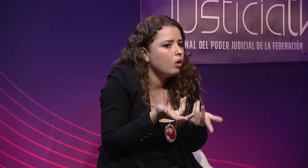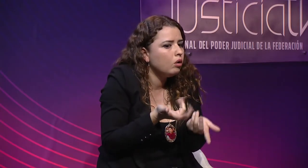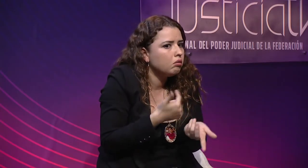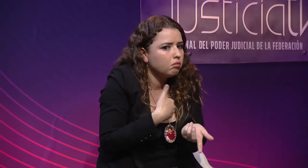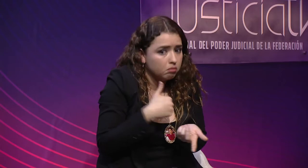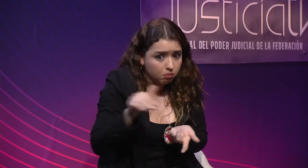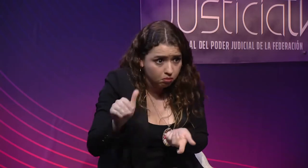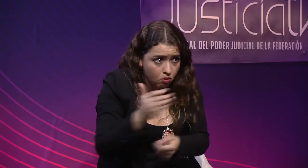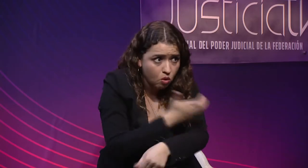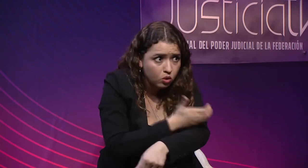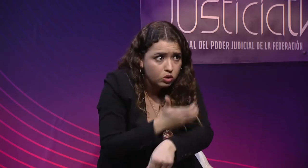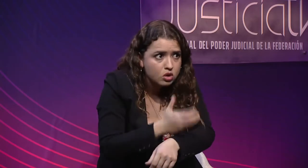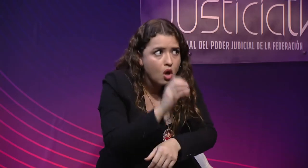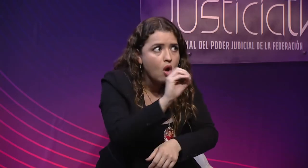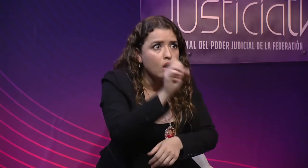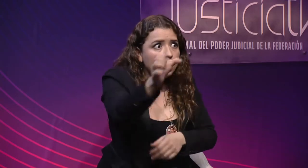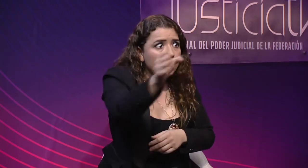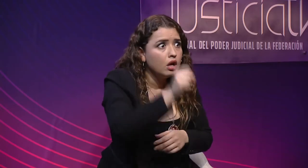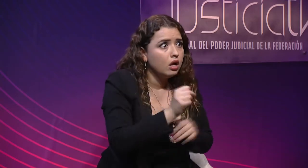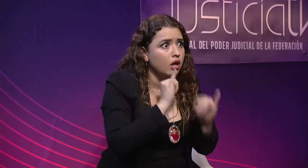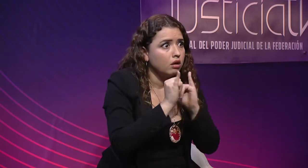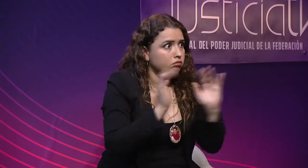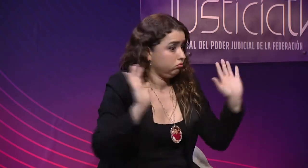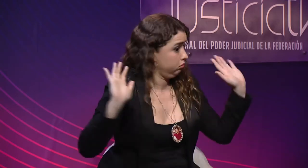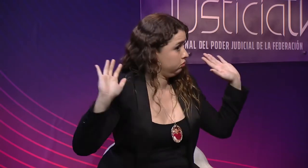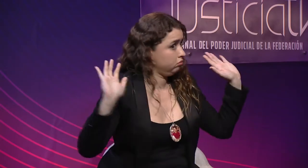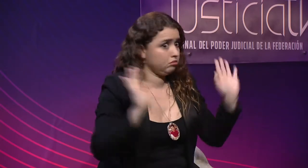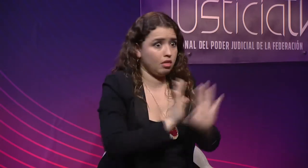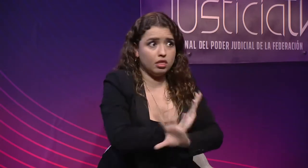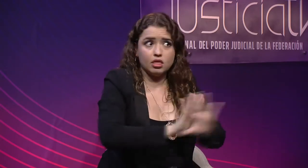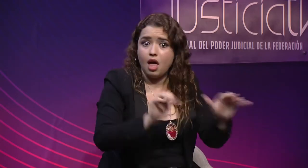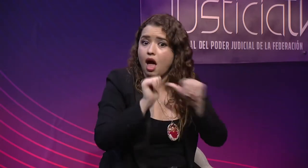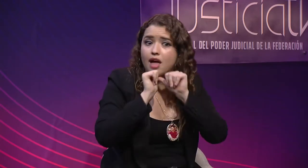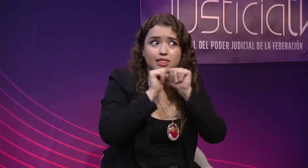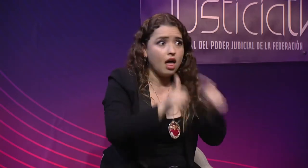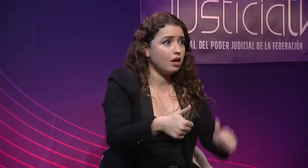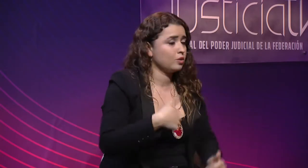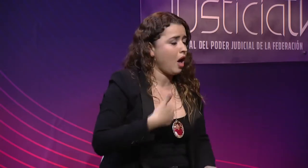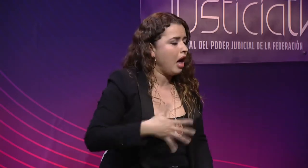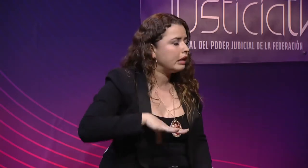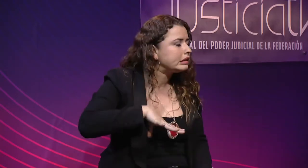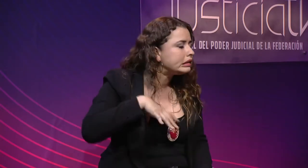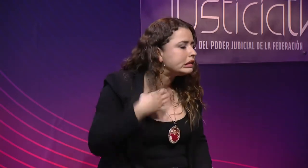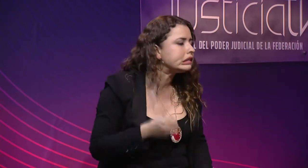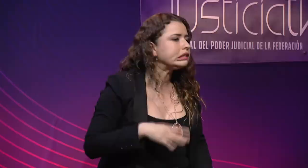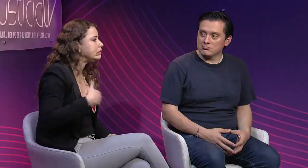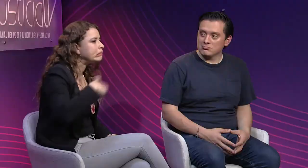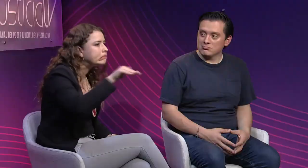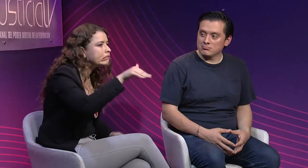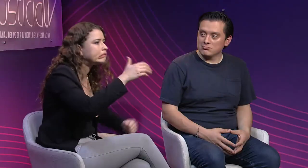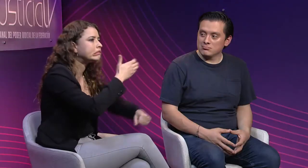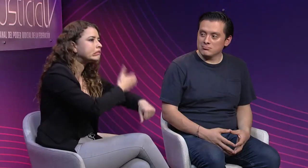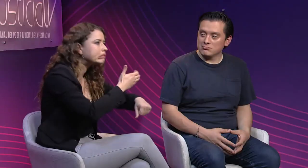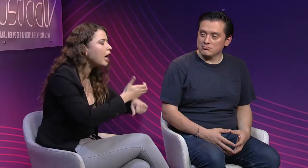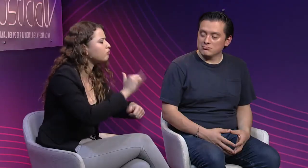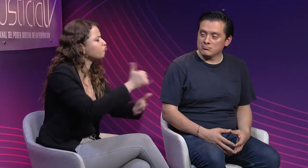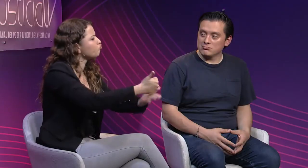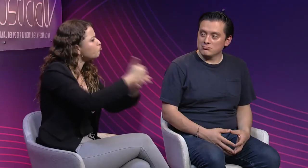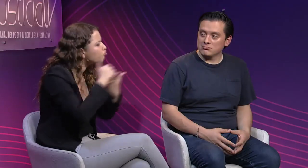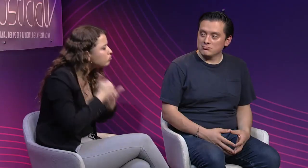empecé a ver y dije, ¿qué hago? Pregunto al compañero, ¿qué tengo que hacer? No sabía ni qué hacer. Bueno, pues poco a poco me